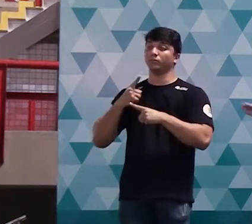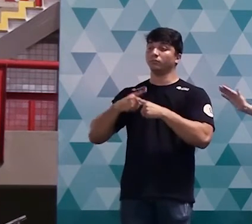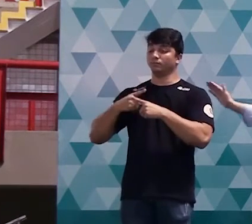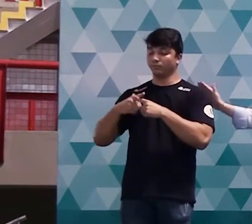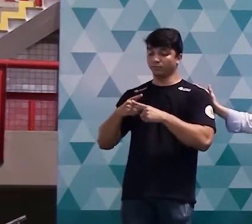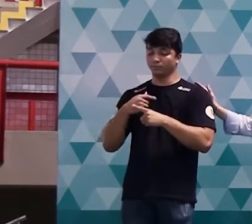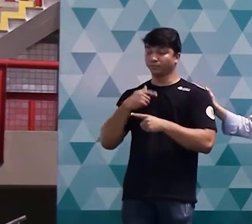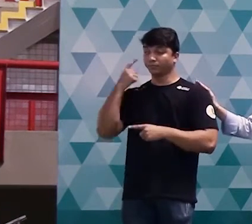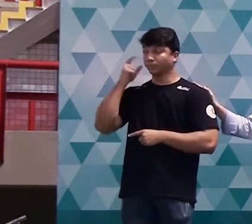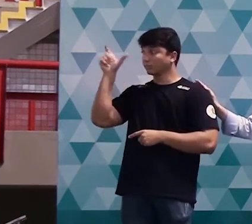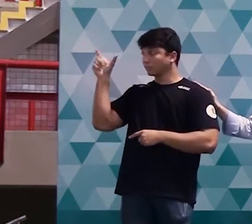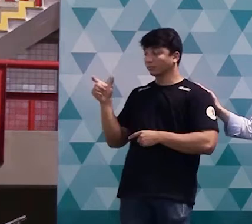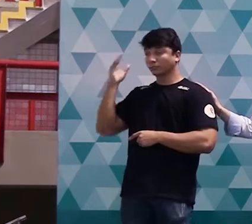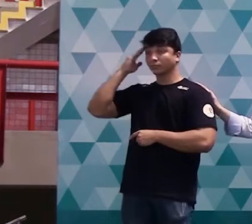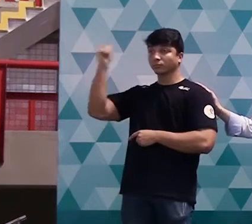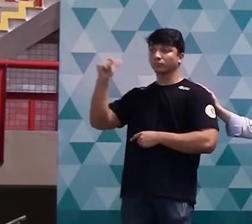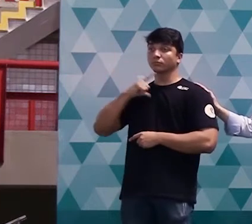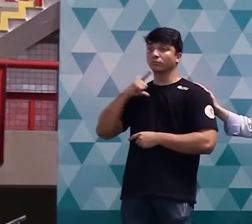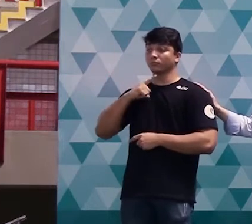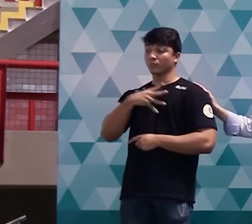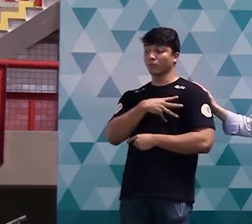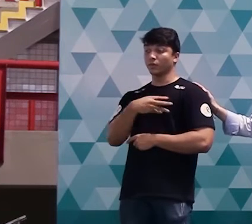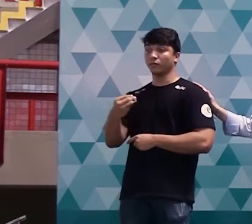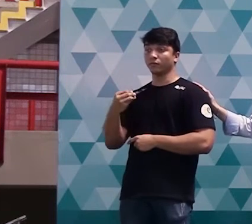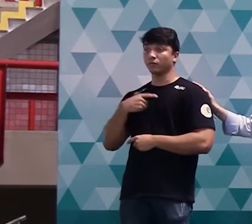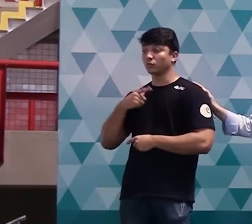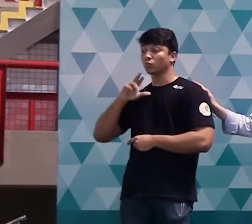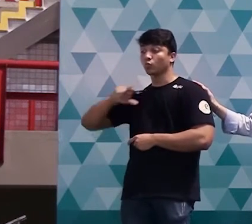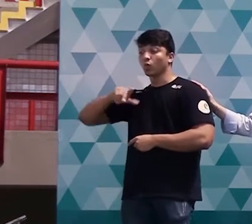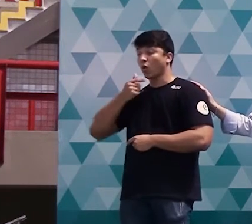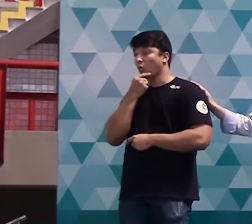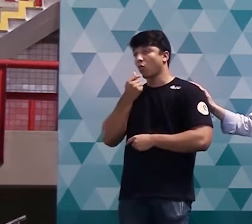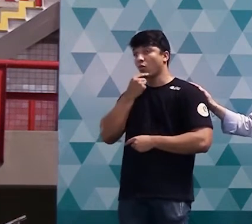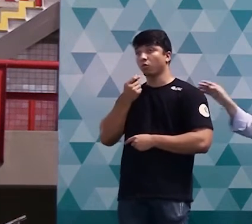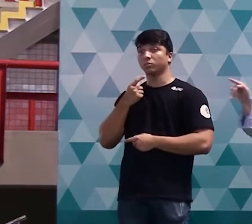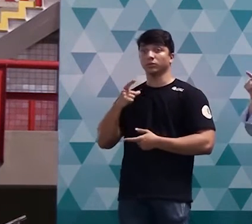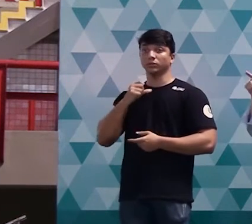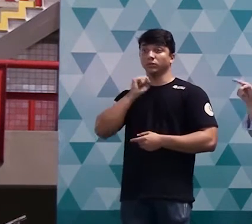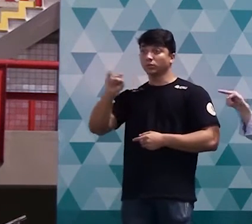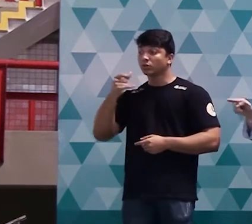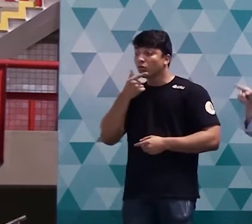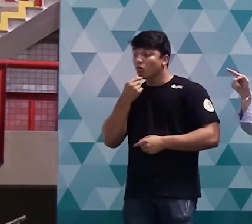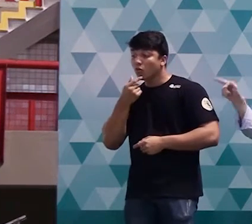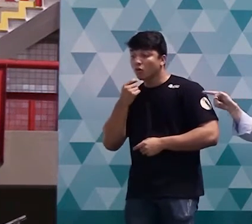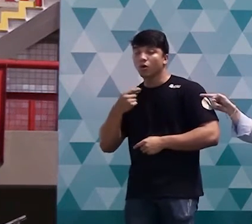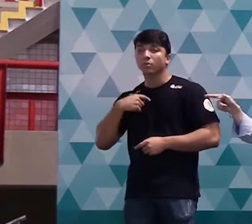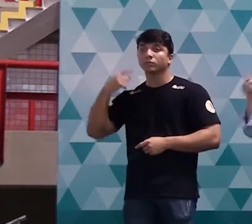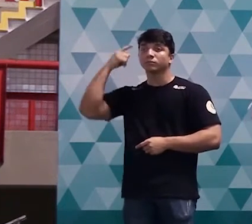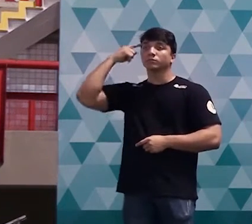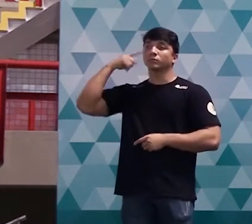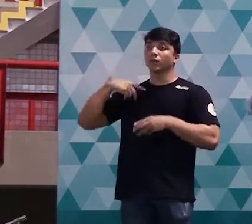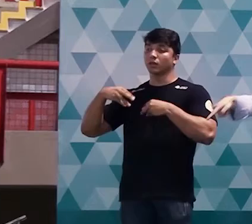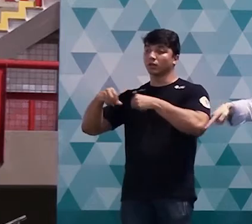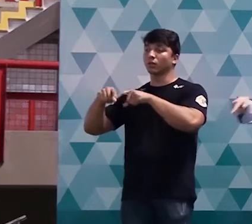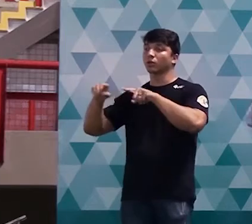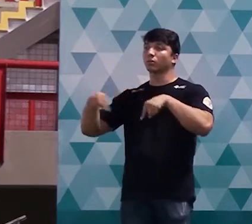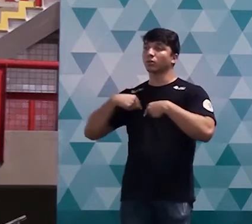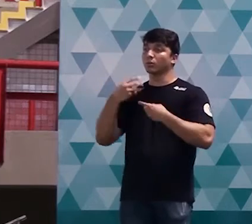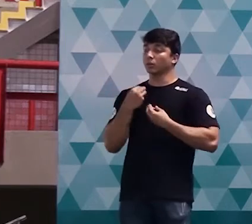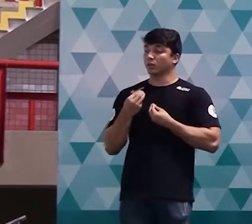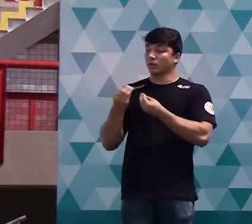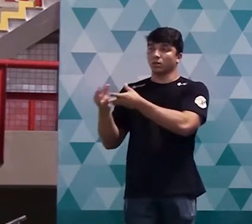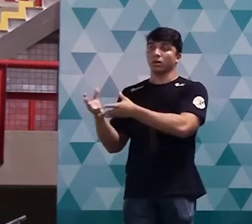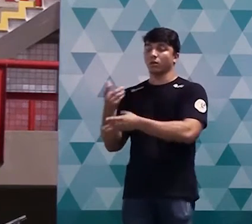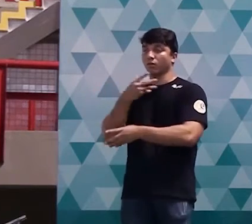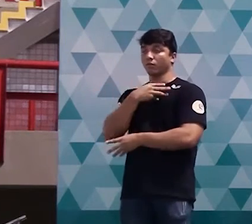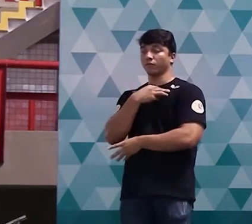porque ele sabe que ele tem uma filha, ele não tem um filho. Se ele tivesse um filho, as terras dele seriam herdadas pelo